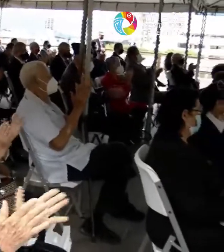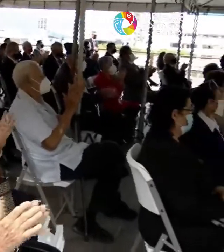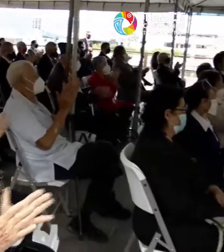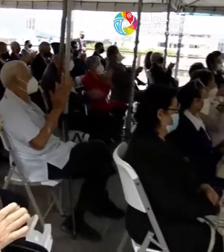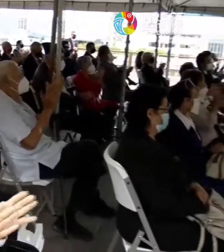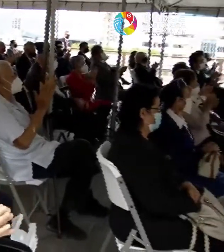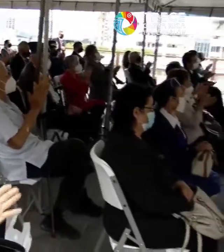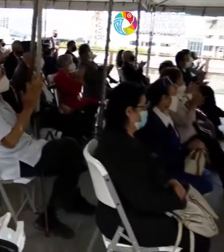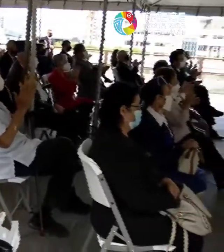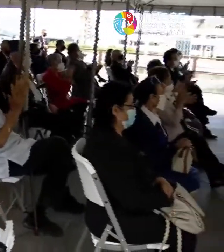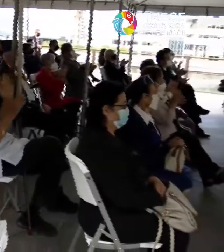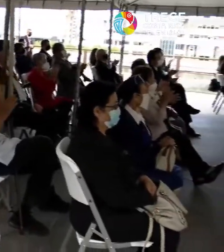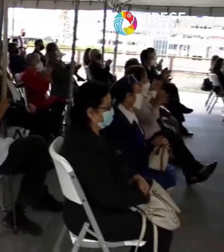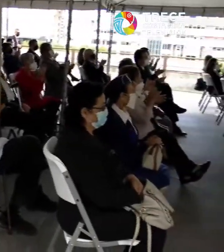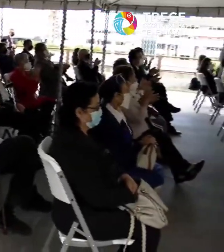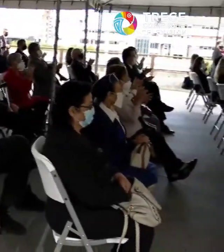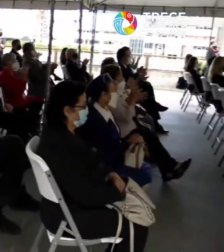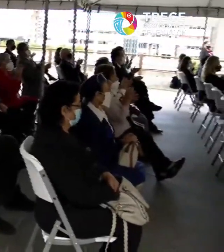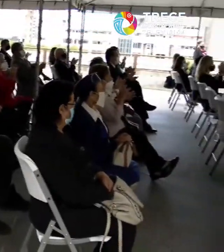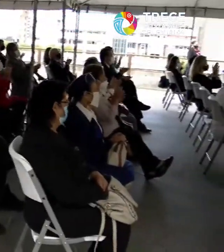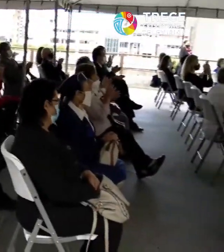Muchas gracias.